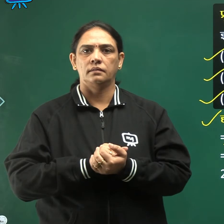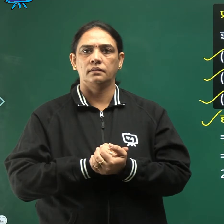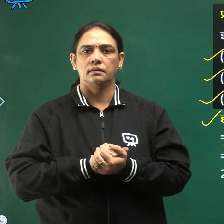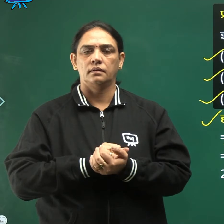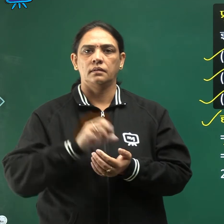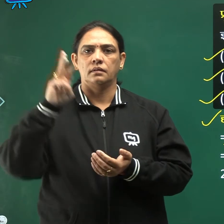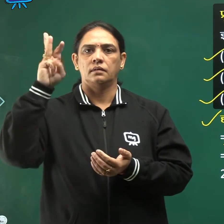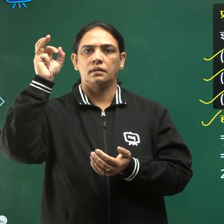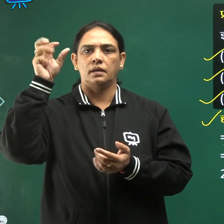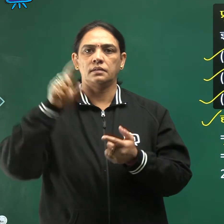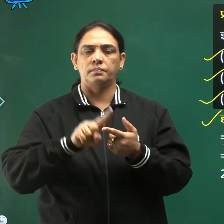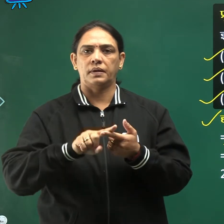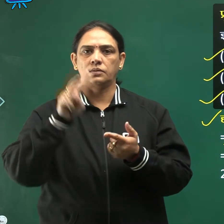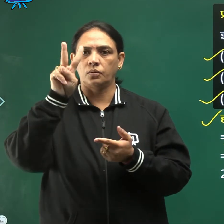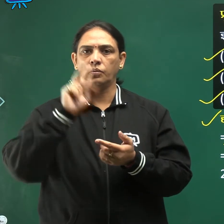30 + 2